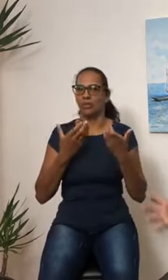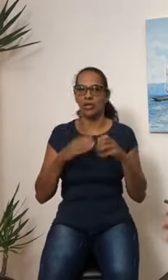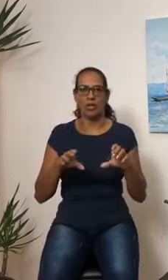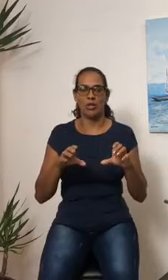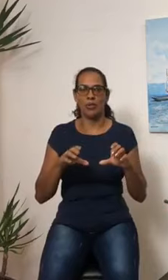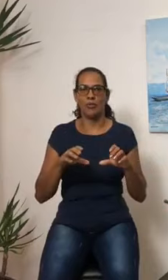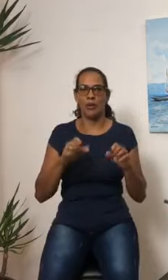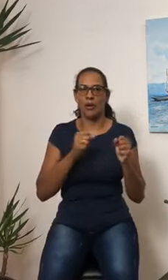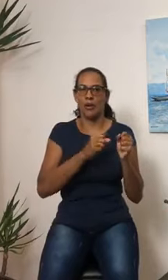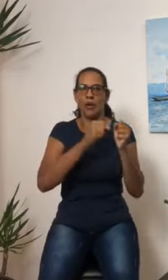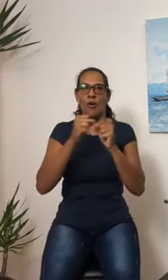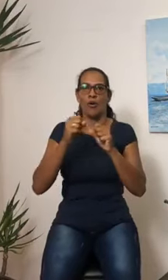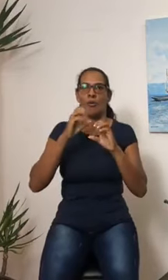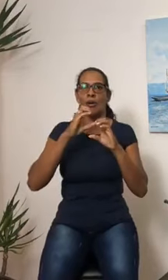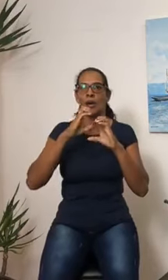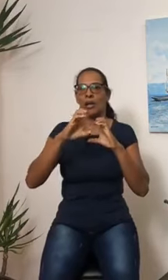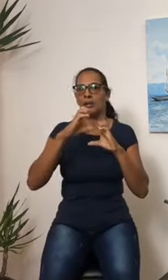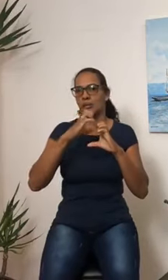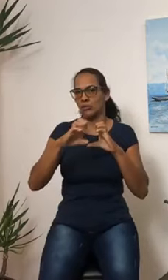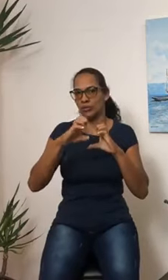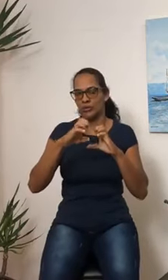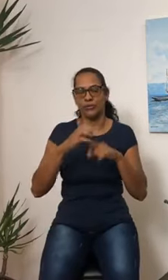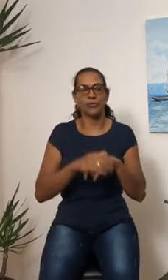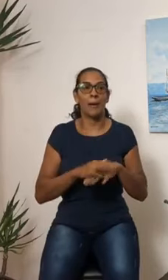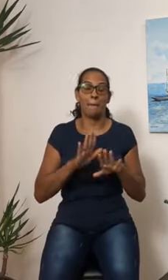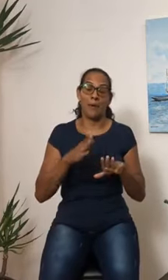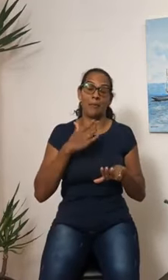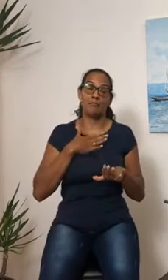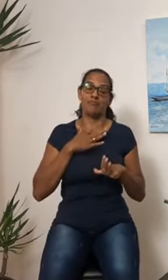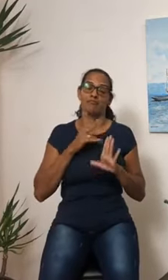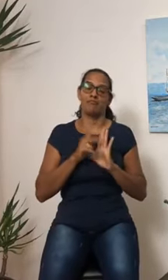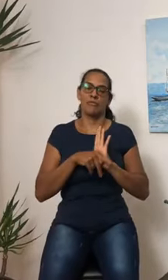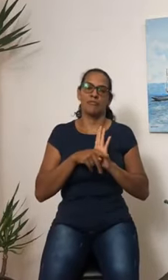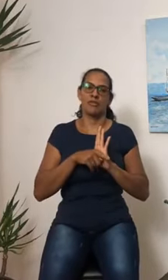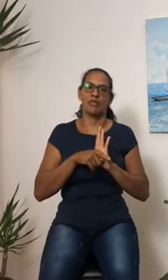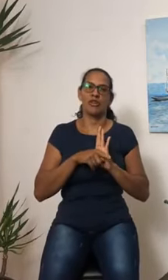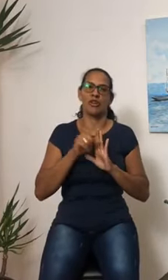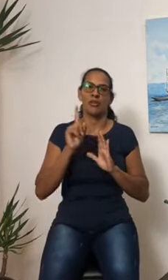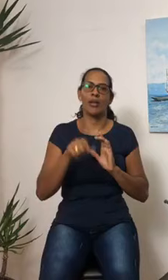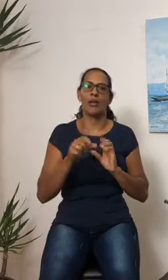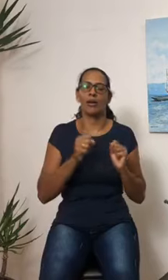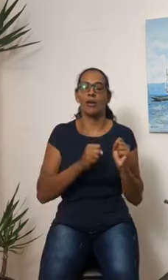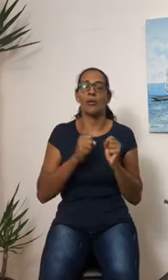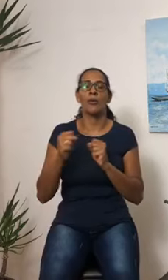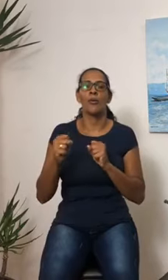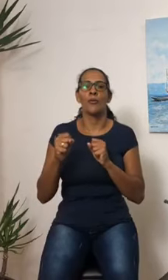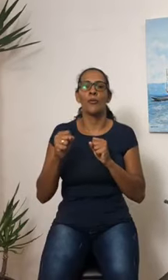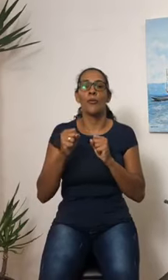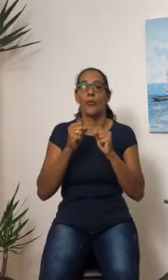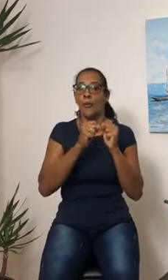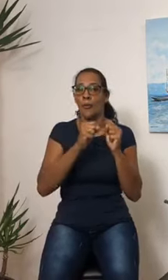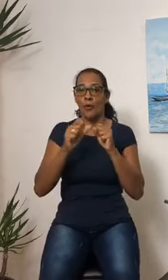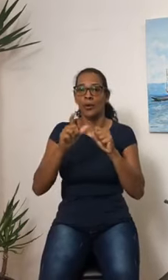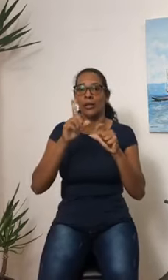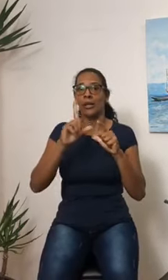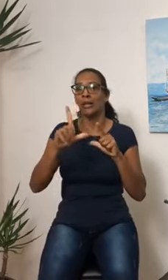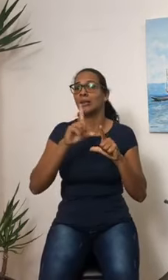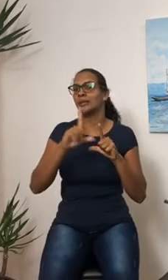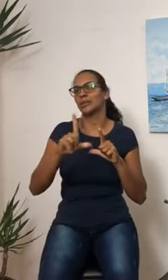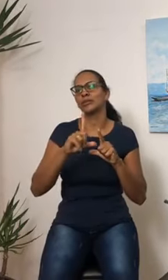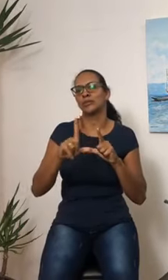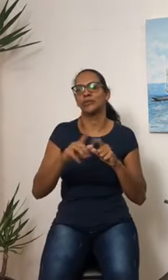compor uma chapa, a gente vai estudar, mas meu projeto é legislativo. Governo do Estado, eu não aceito